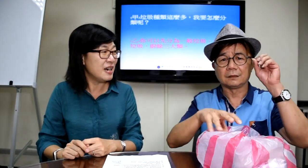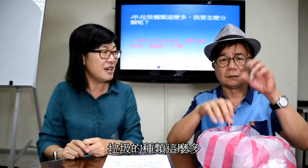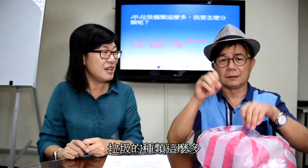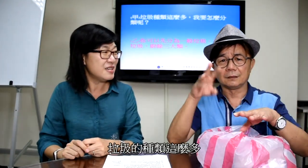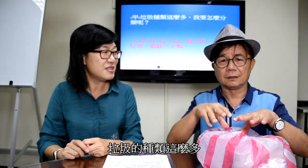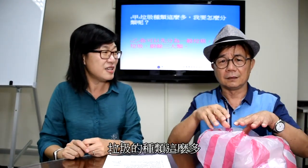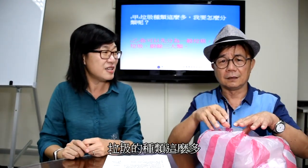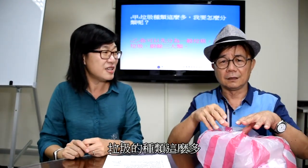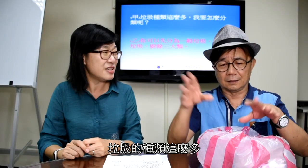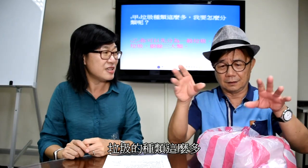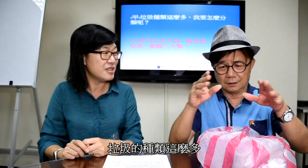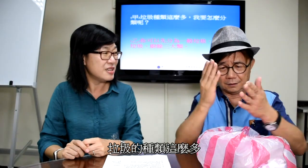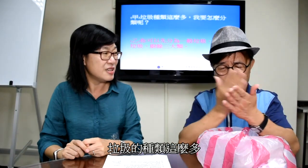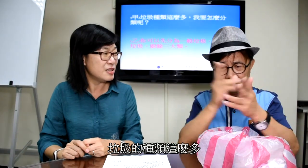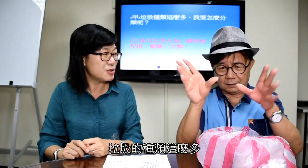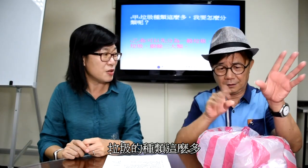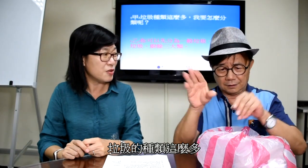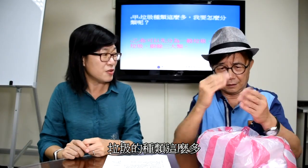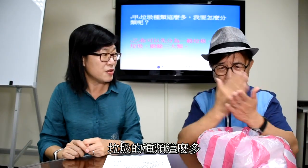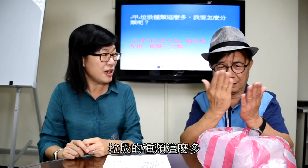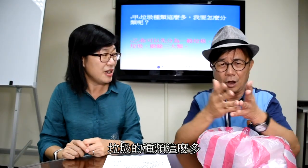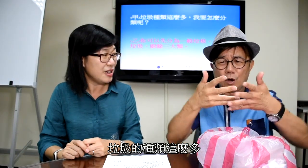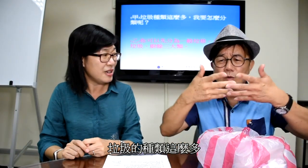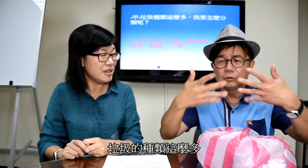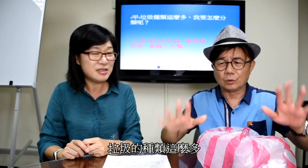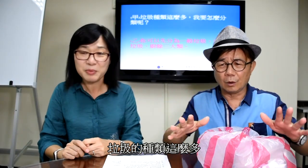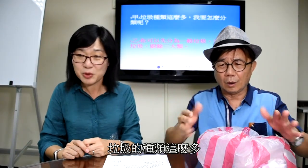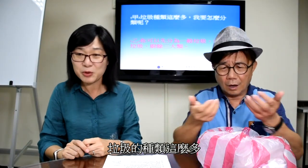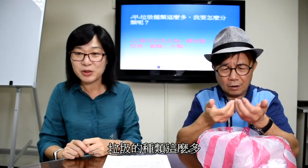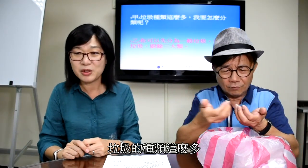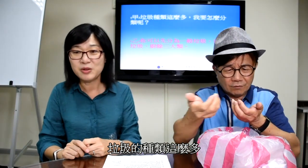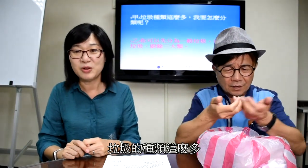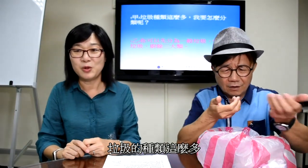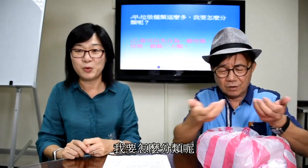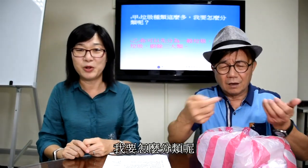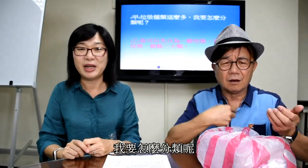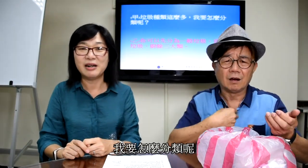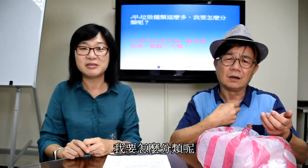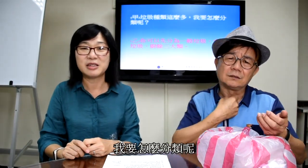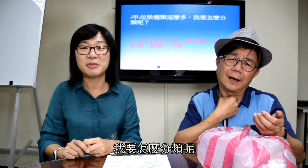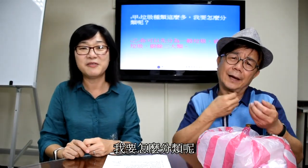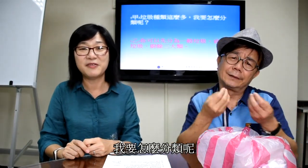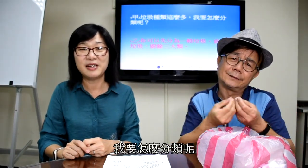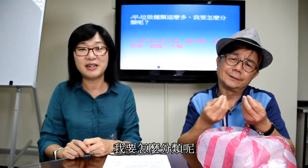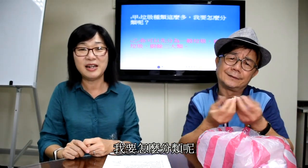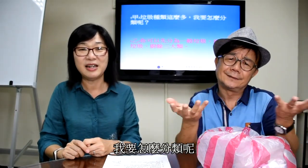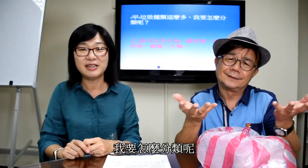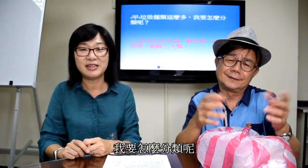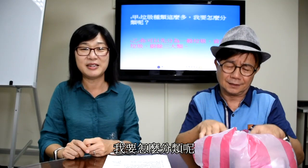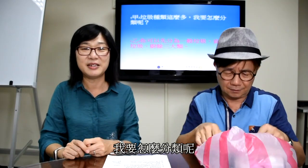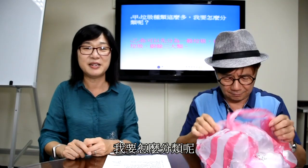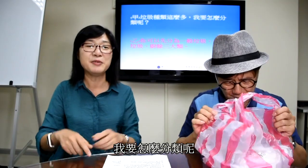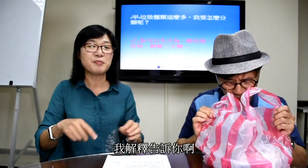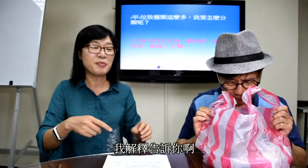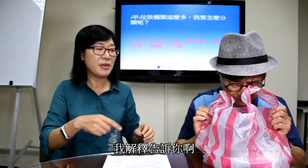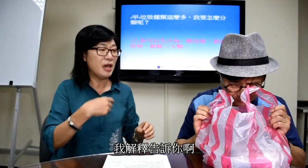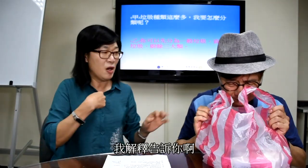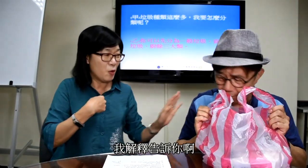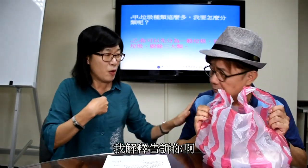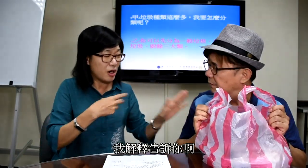垃圾的种类这么多，我要怎么分类呢？我